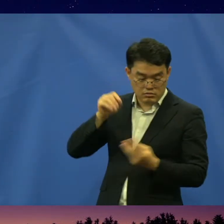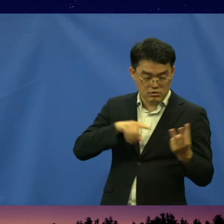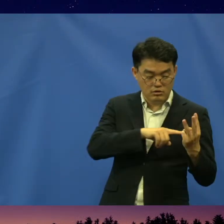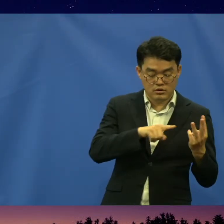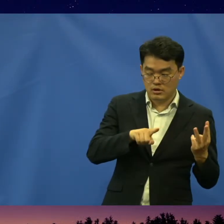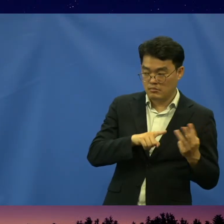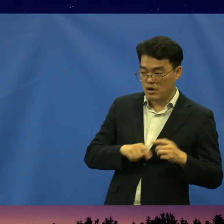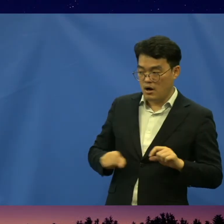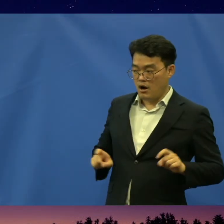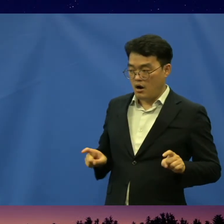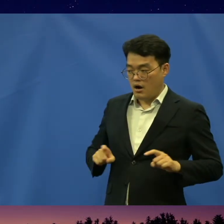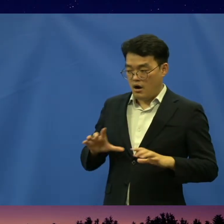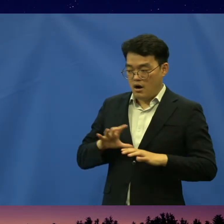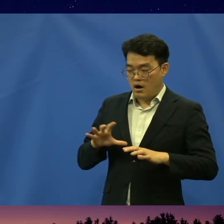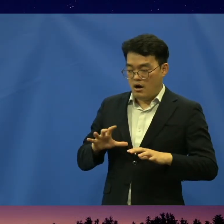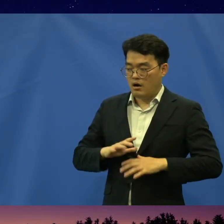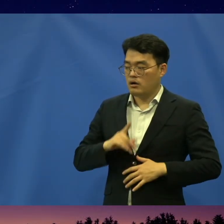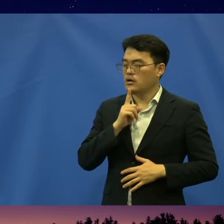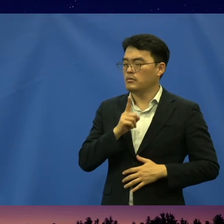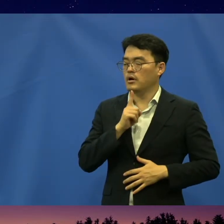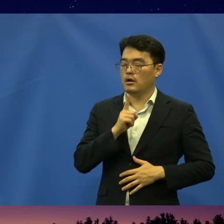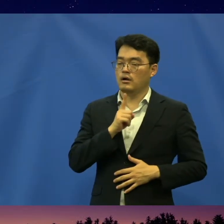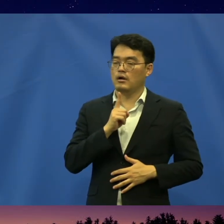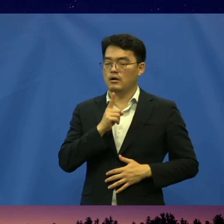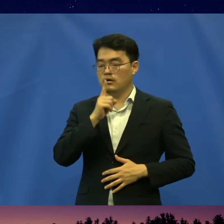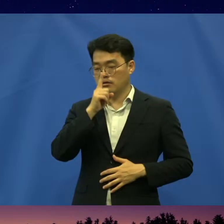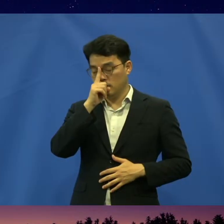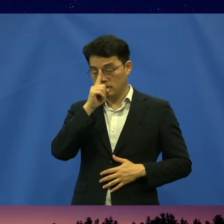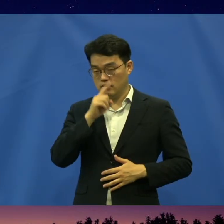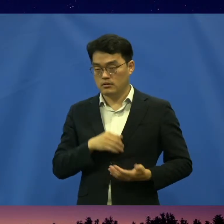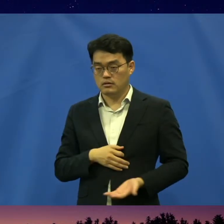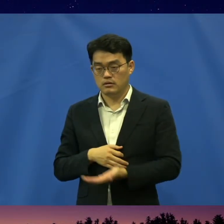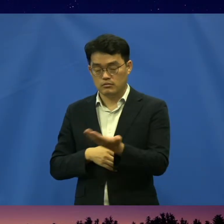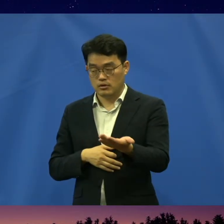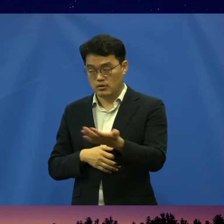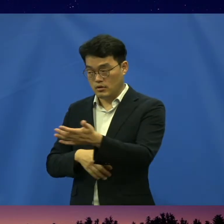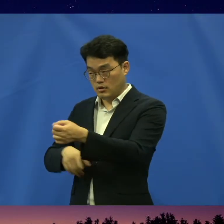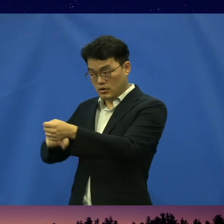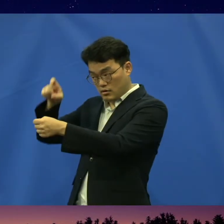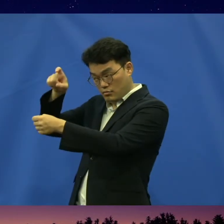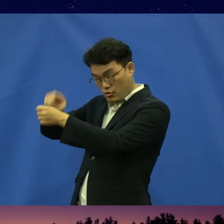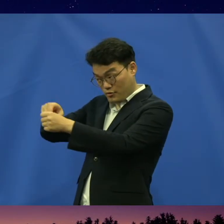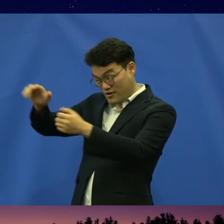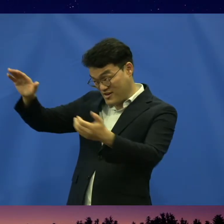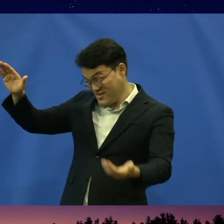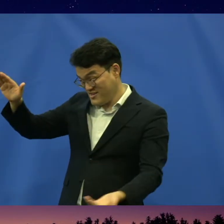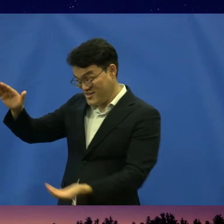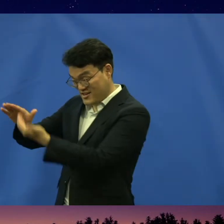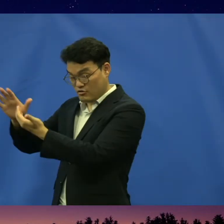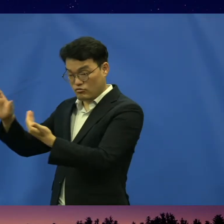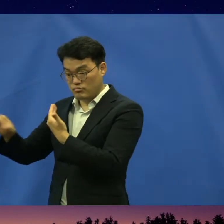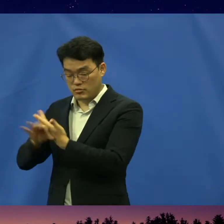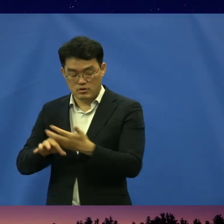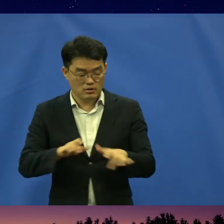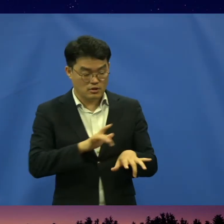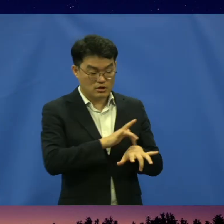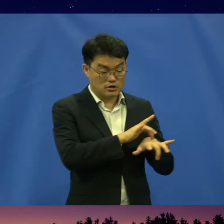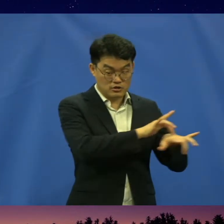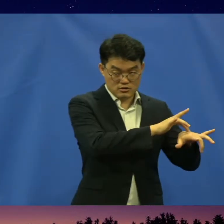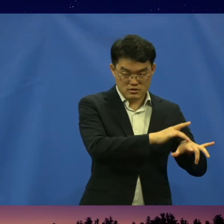역사의 전환이에요. 성도 여러분, 목표를 이루면 적은 종적을 감춰요.